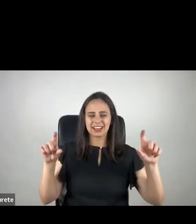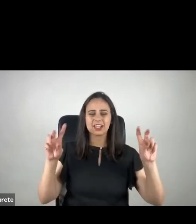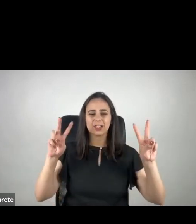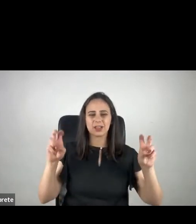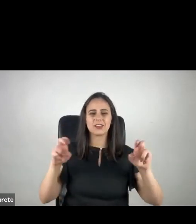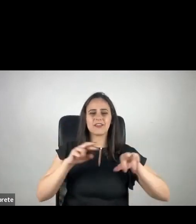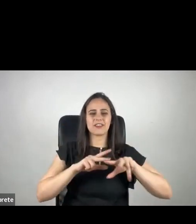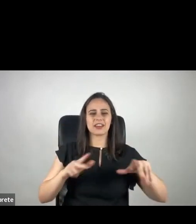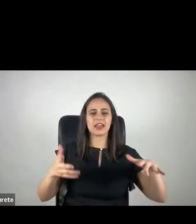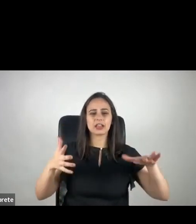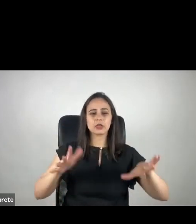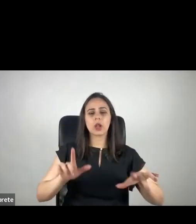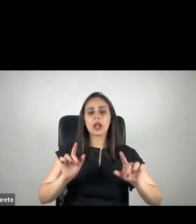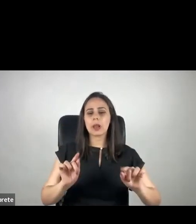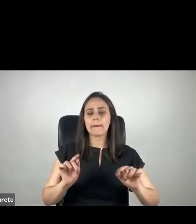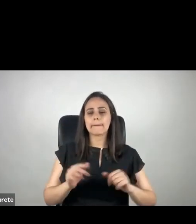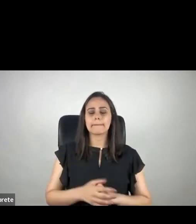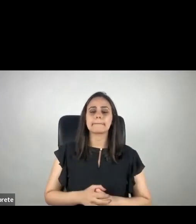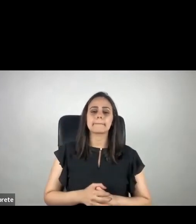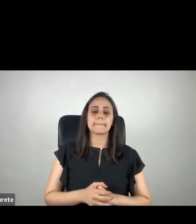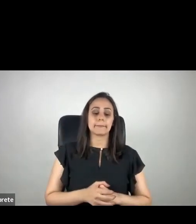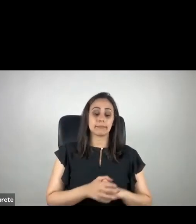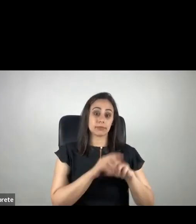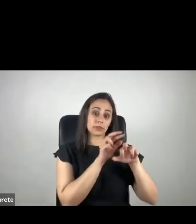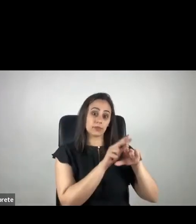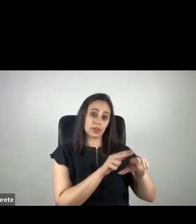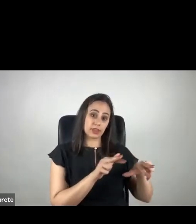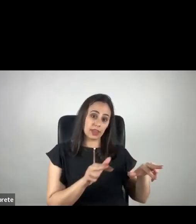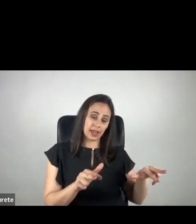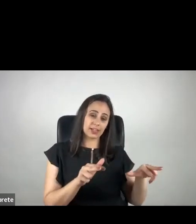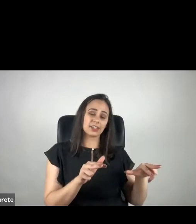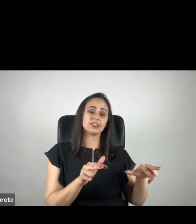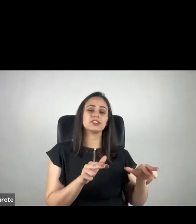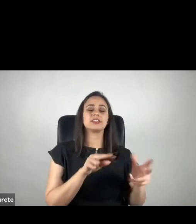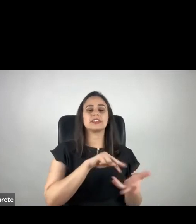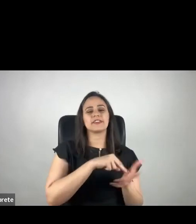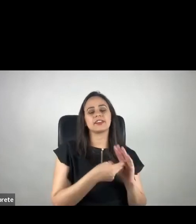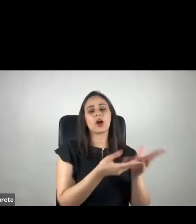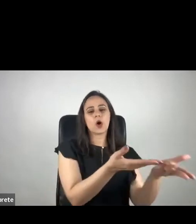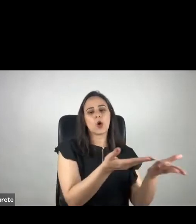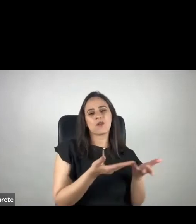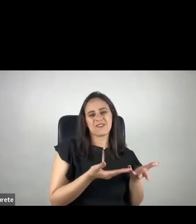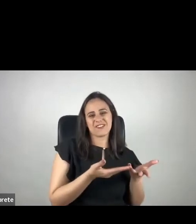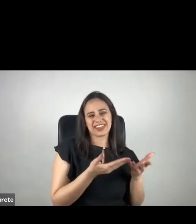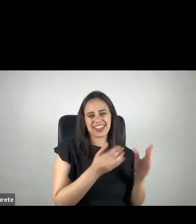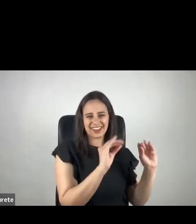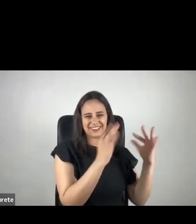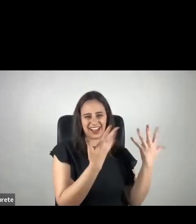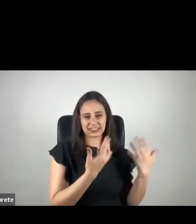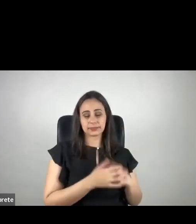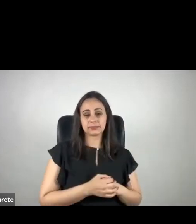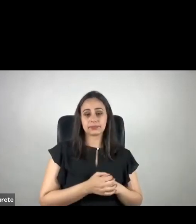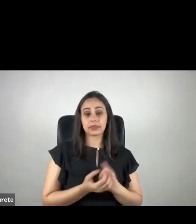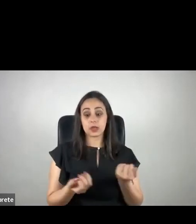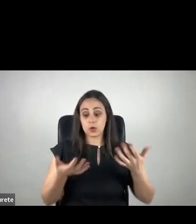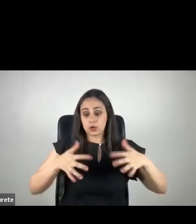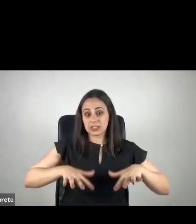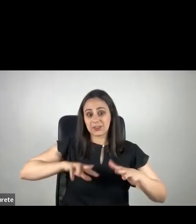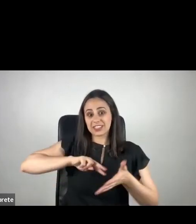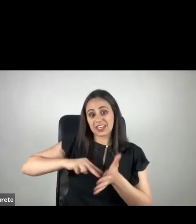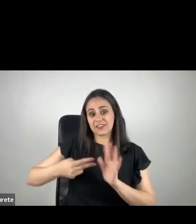usa muito, diversidade é convidar para a festa e a inclusão é chamar para